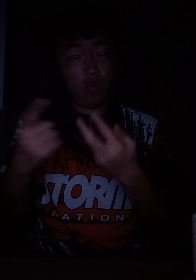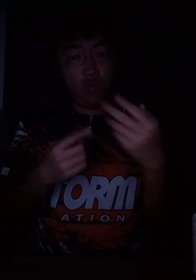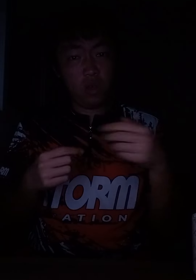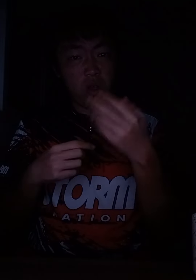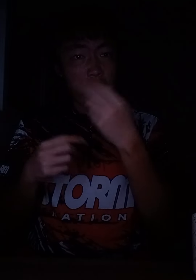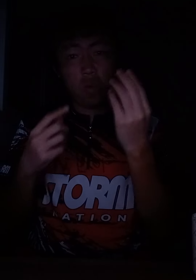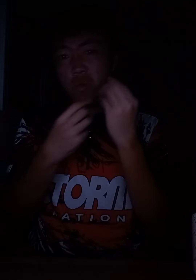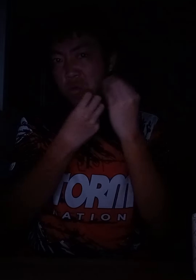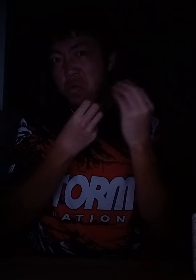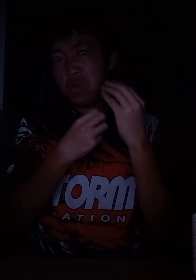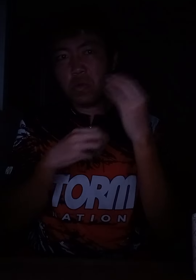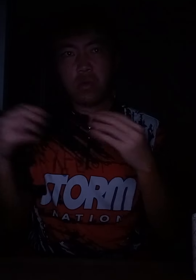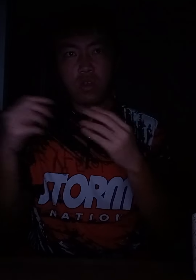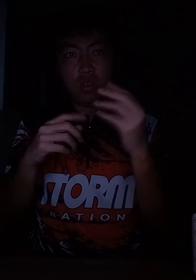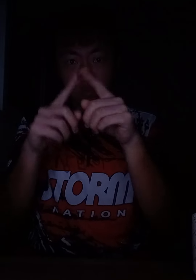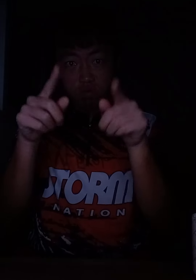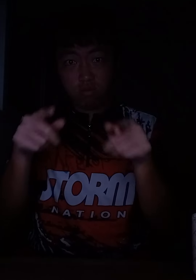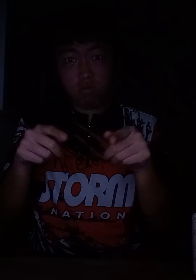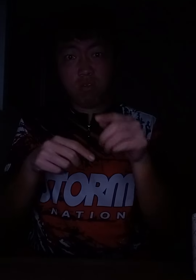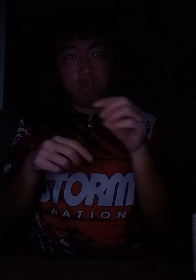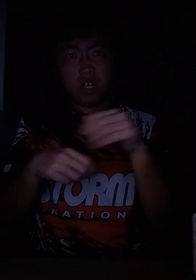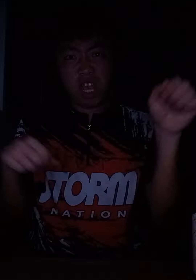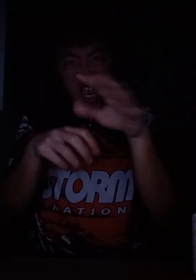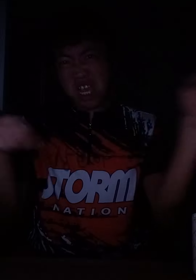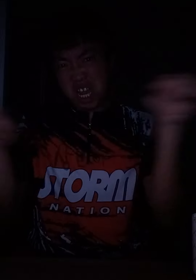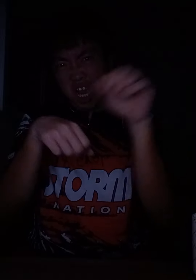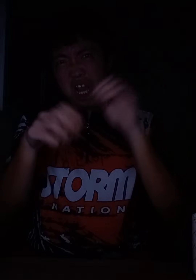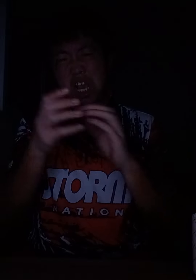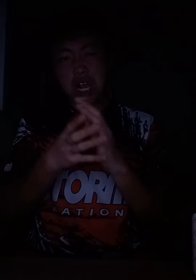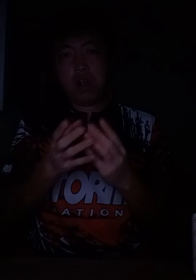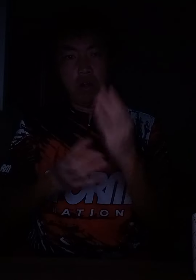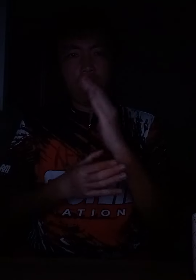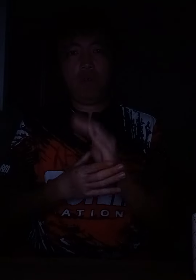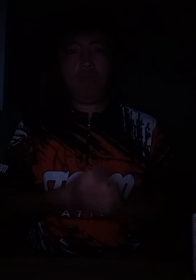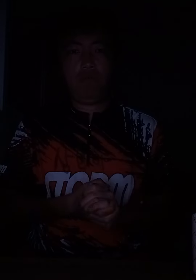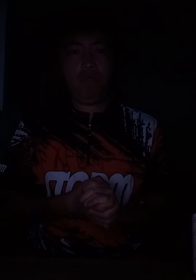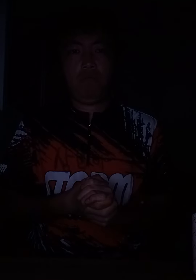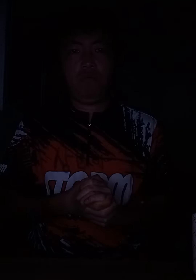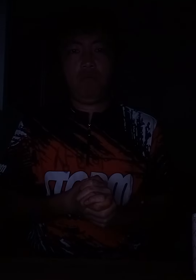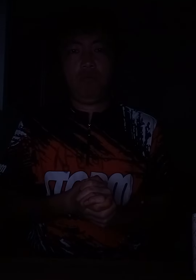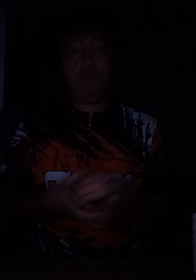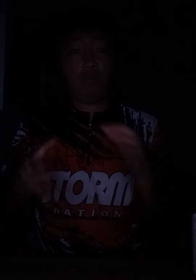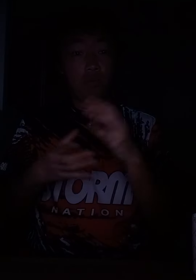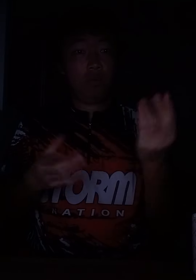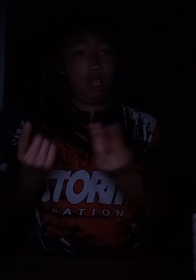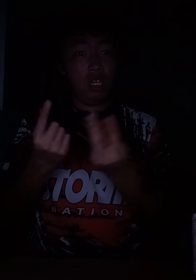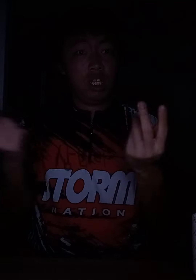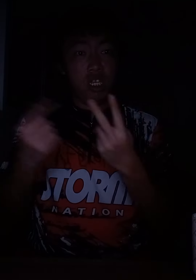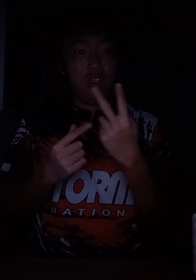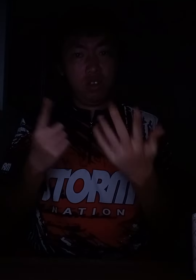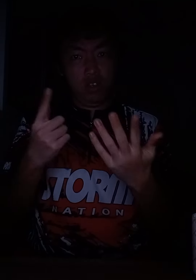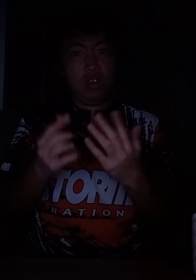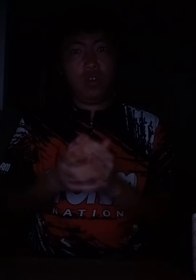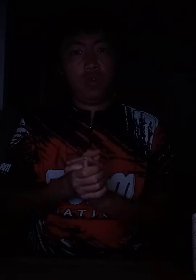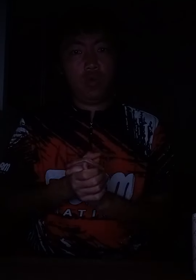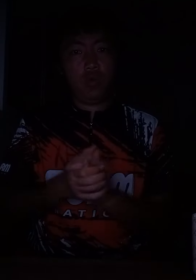생방송 도중에 휴대전화를 강탈당하는 장면이 생중계되고 있습니다. 현지 시간으로 지난 27일 CNN 소속